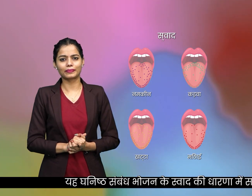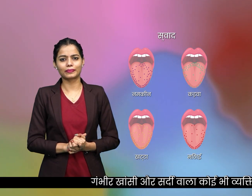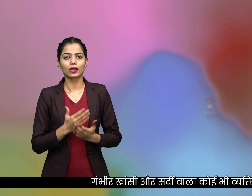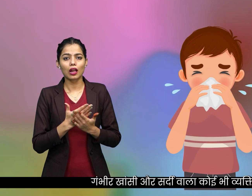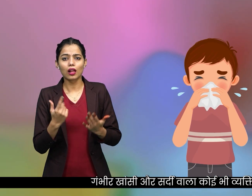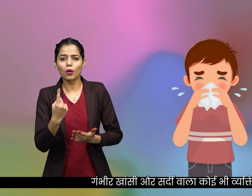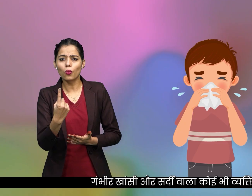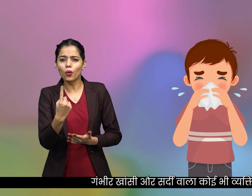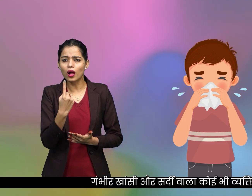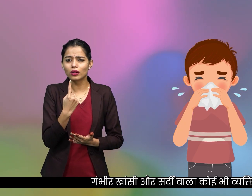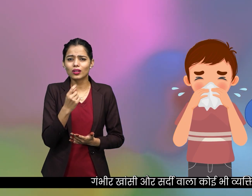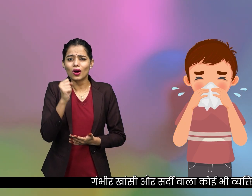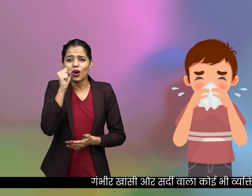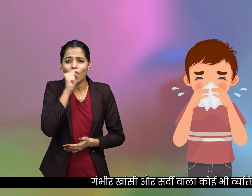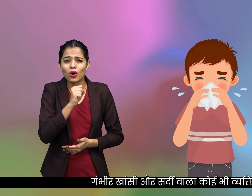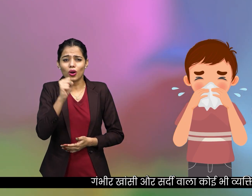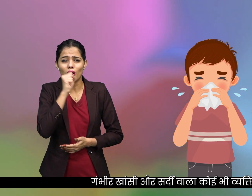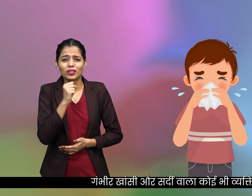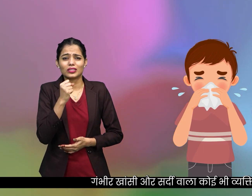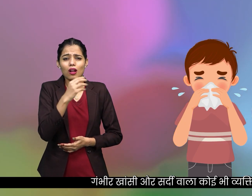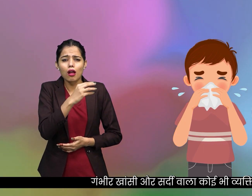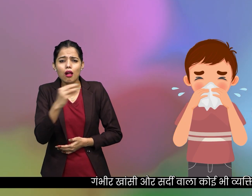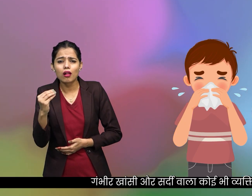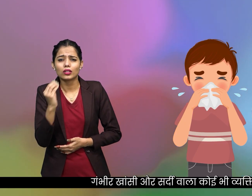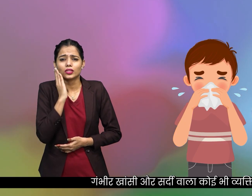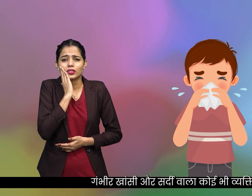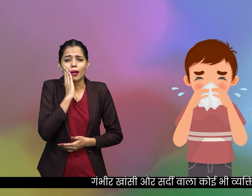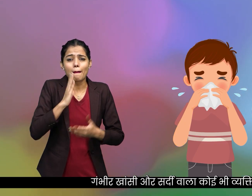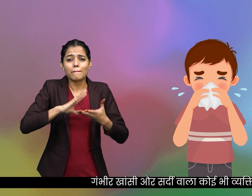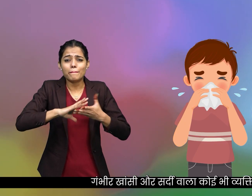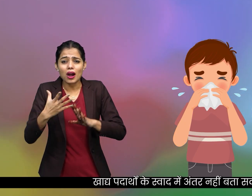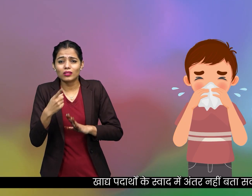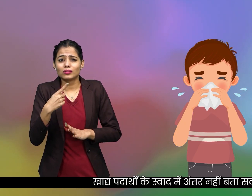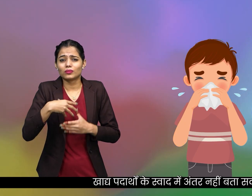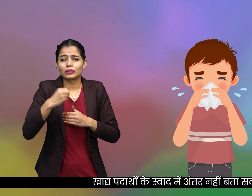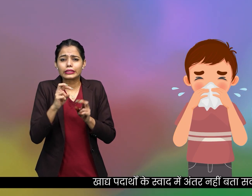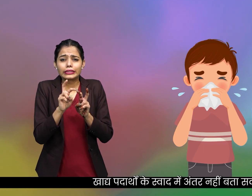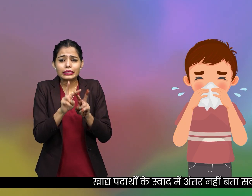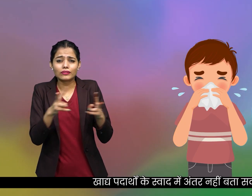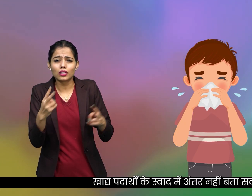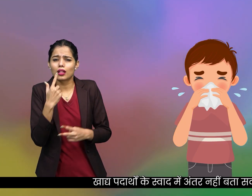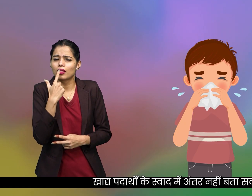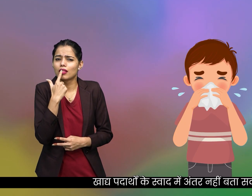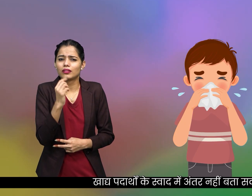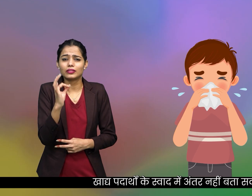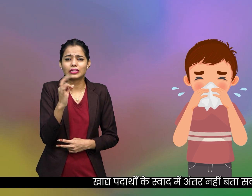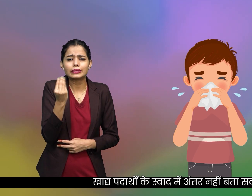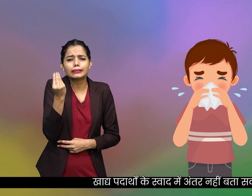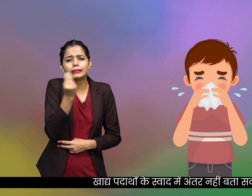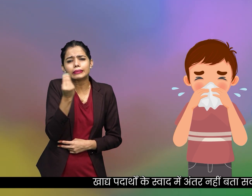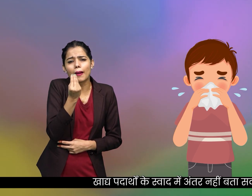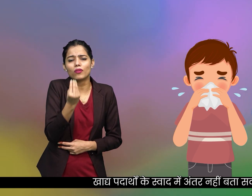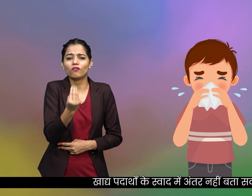स्पष्ट है। गंभीर खांसी और सर्दी वाला कोई भी व्यक्ति कुछ खाद्य पदार्थों के स्वाद